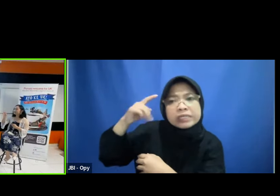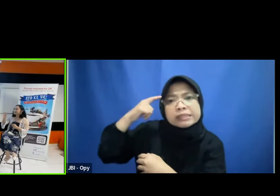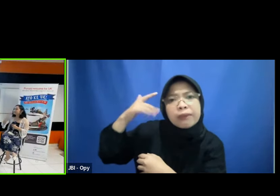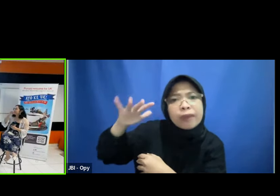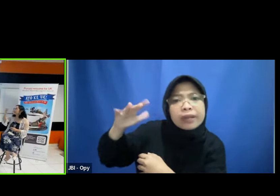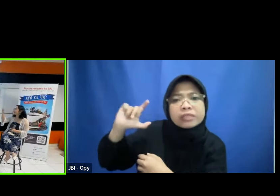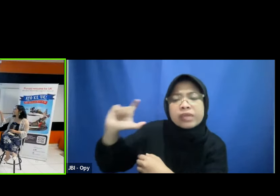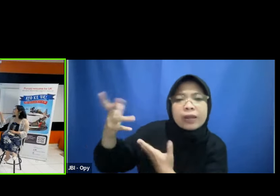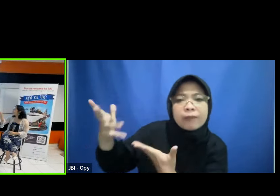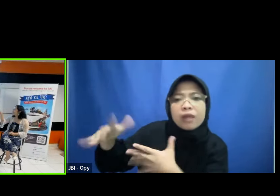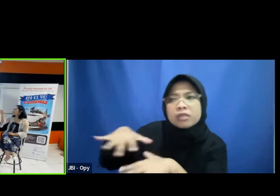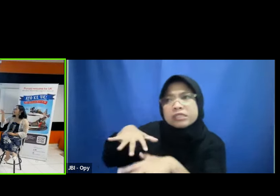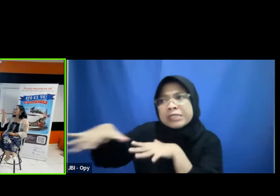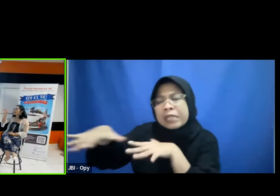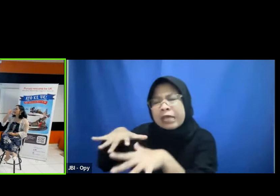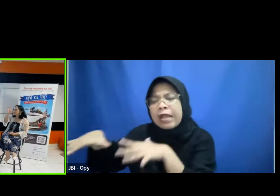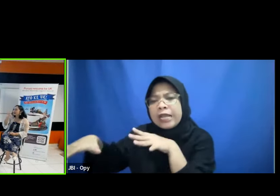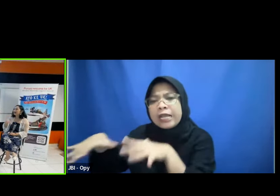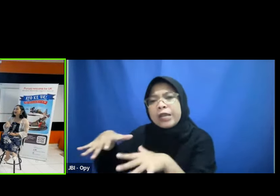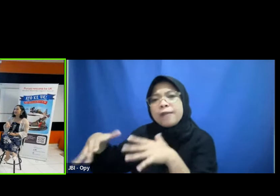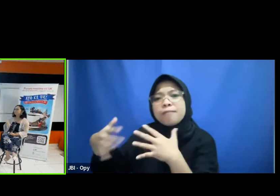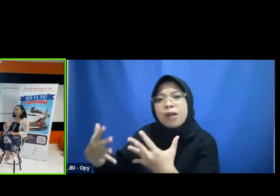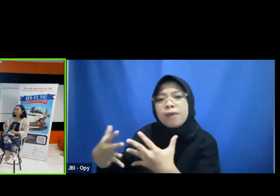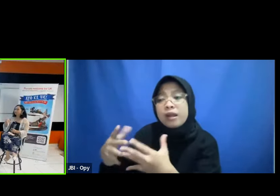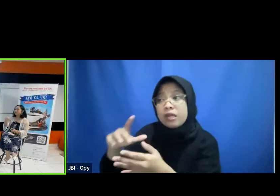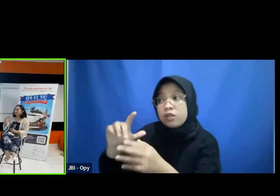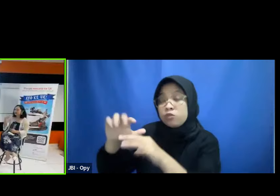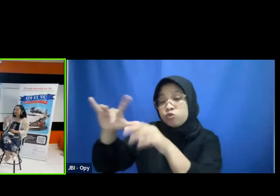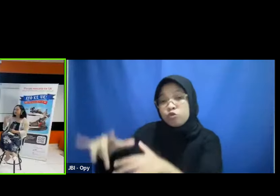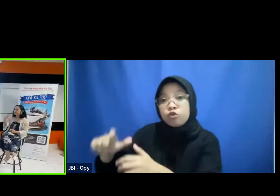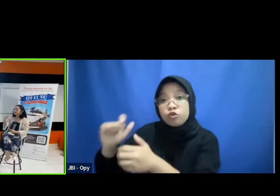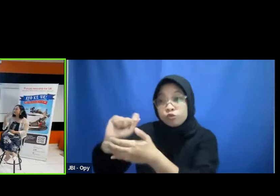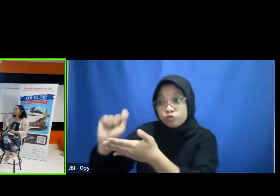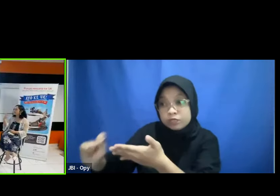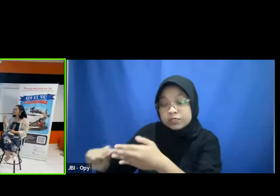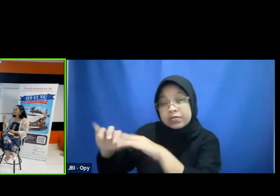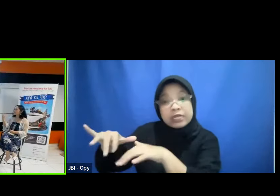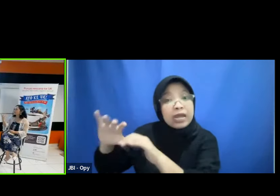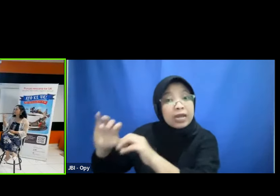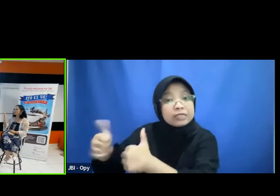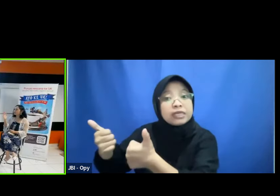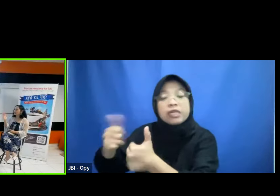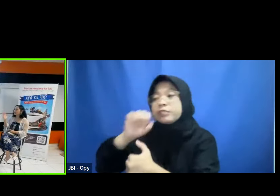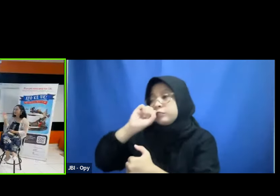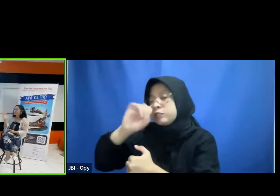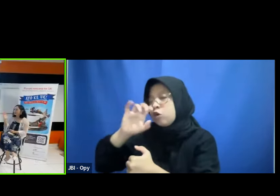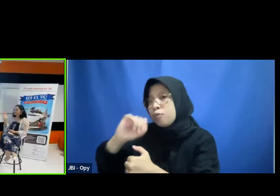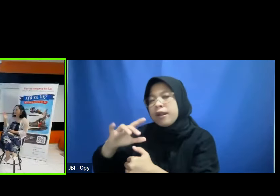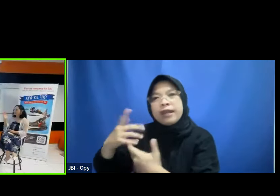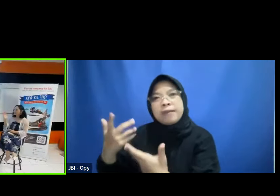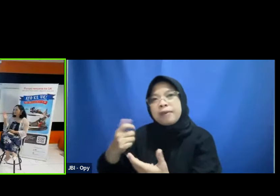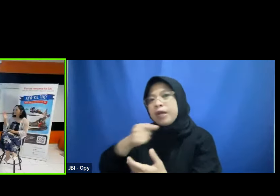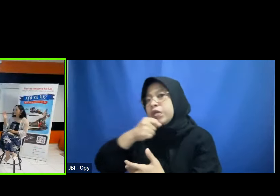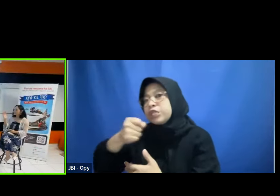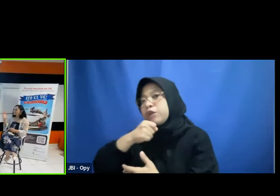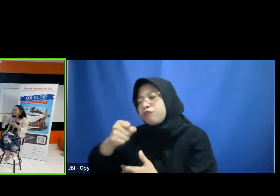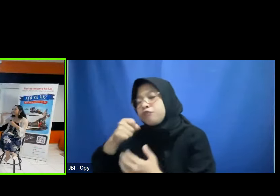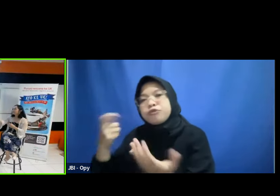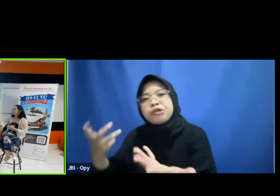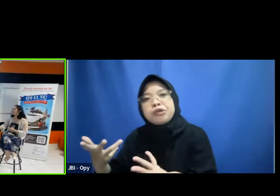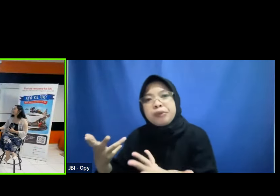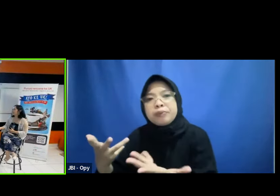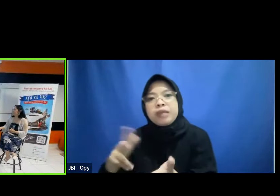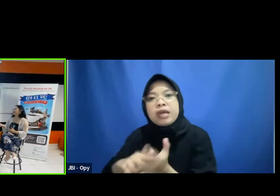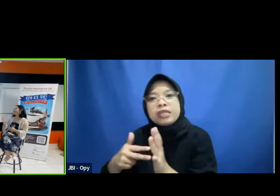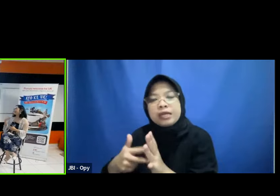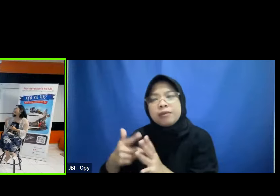dan menstrategizing KK itu supaya bisa menjadi jawaban intervw yang EE bisa